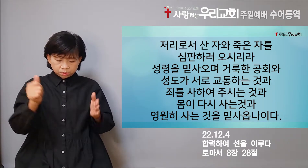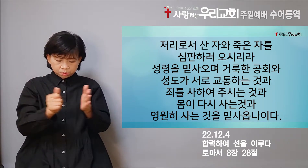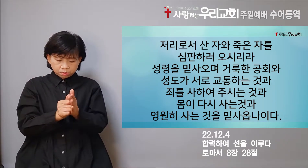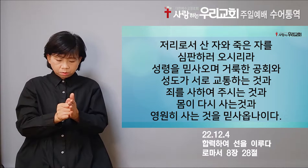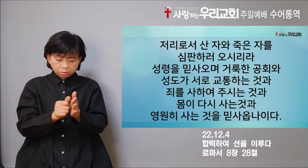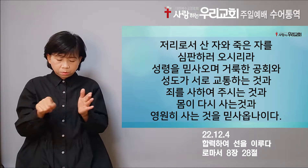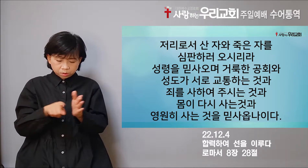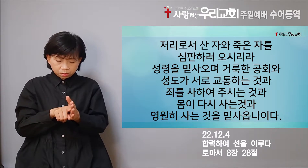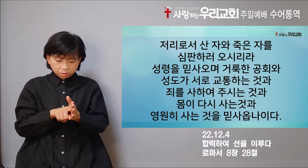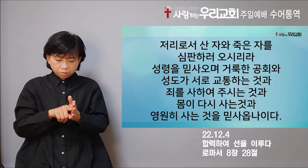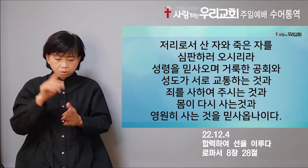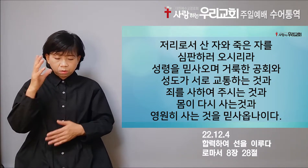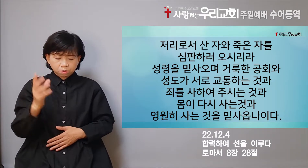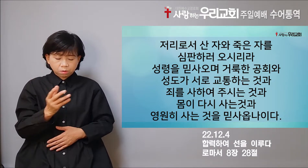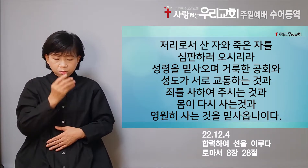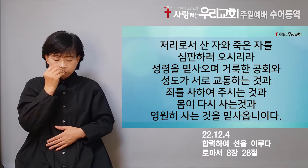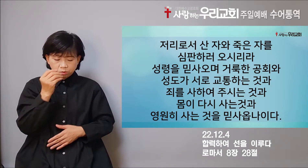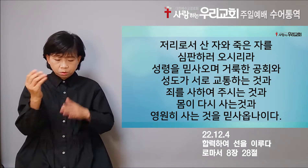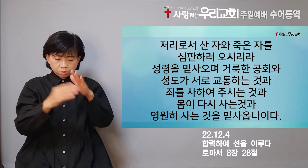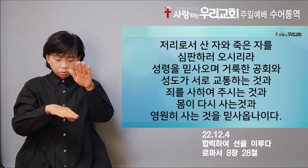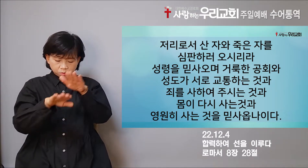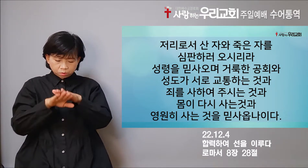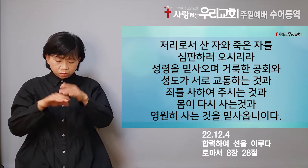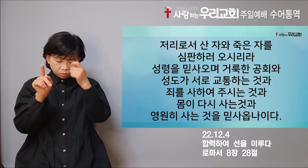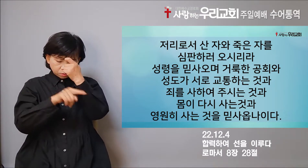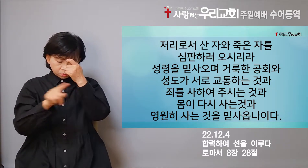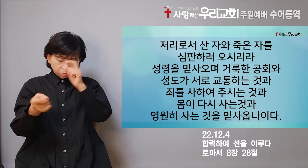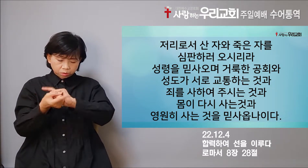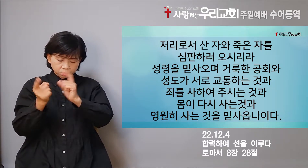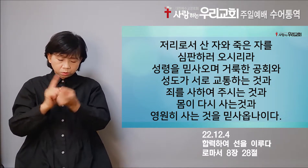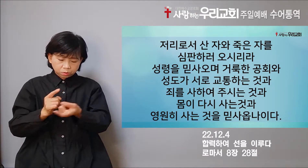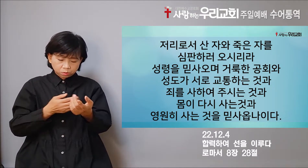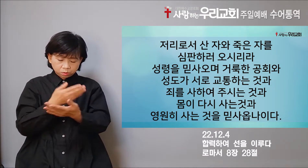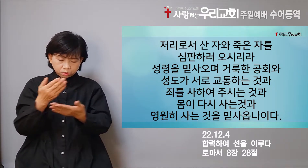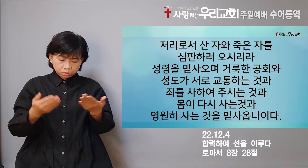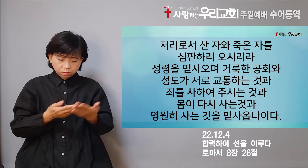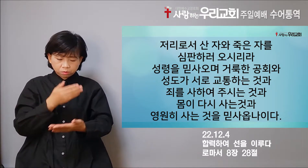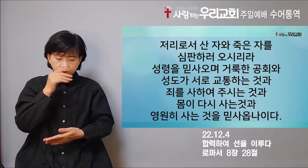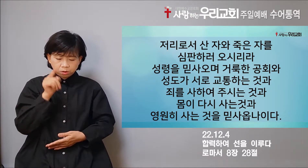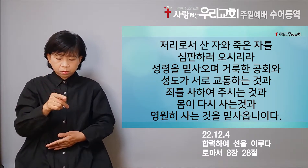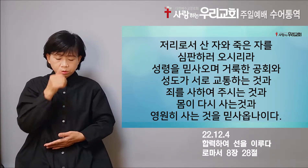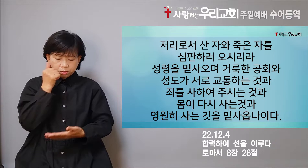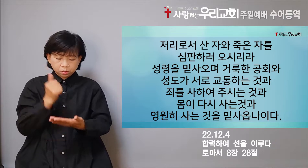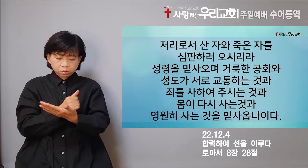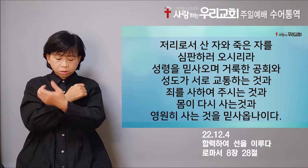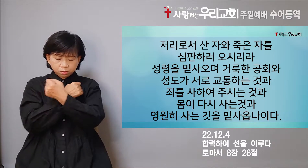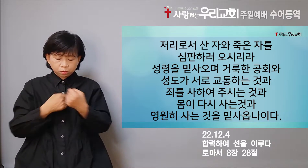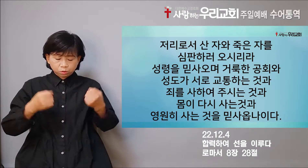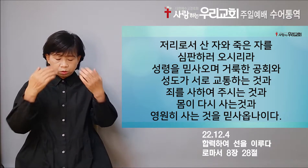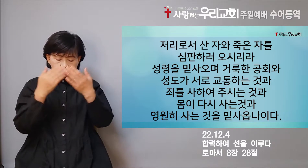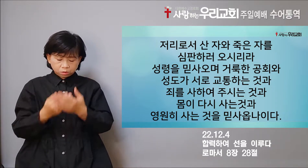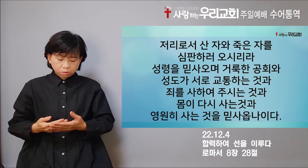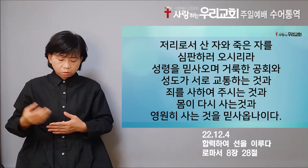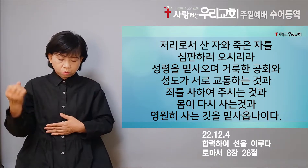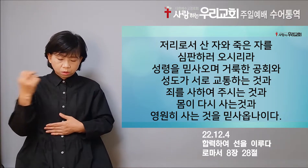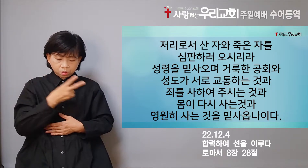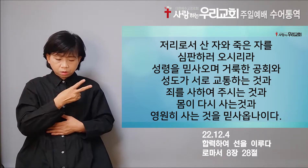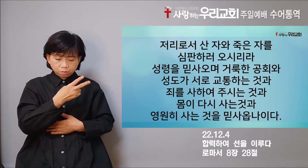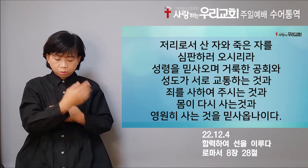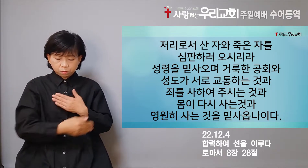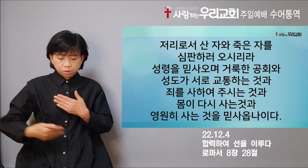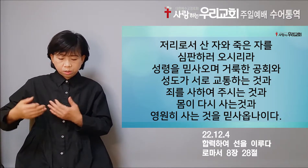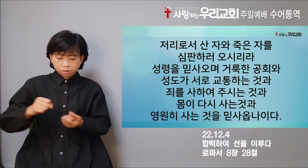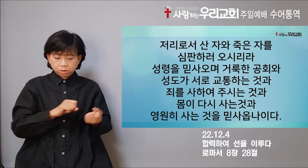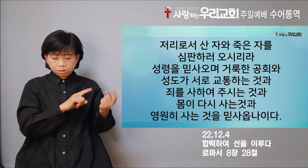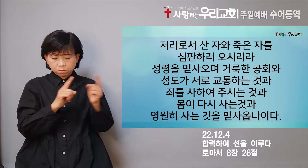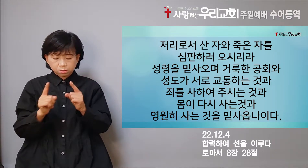성령을 믿사오며 거룩한 공예와 성도가 서로 교통하는 것과 죄를 사하여 주시는 것과 몸이